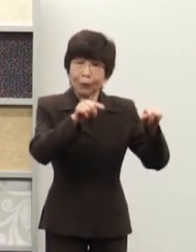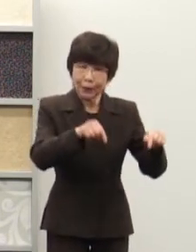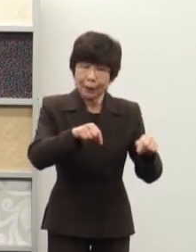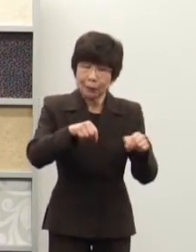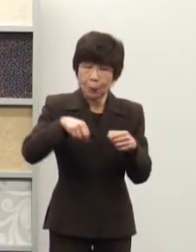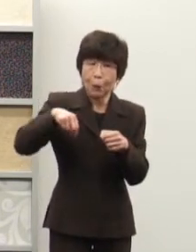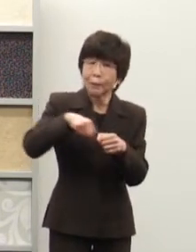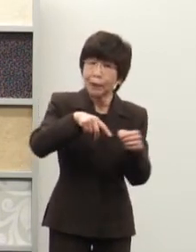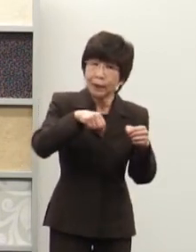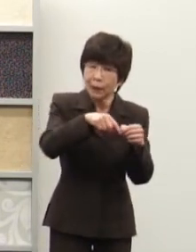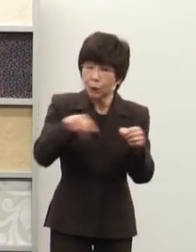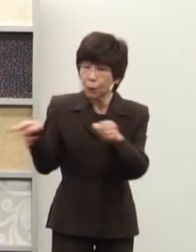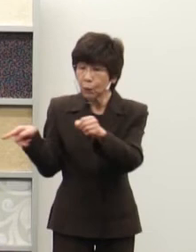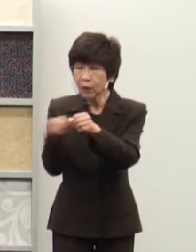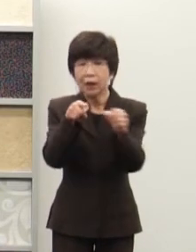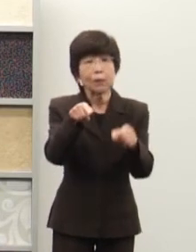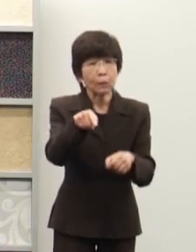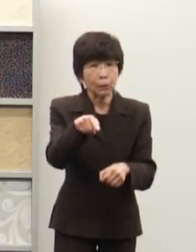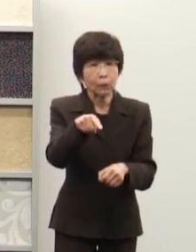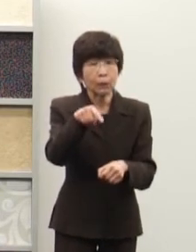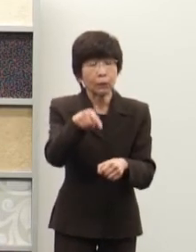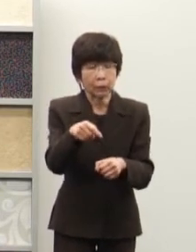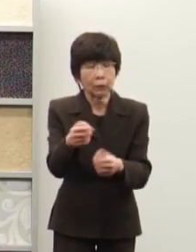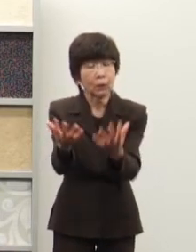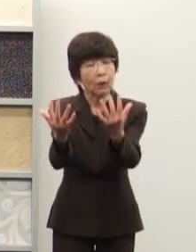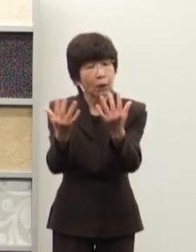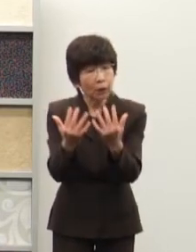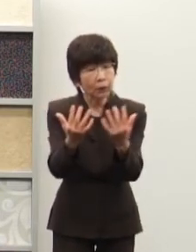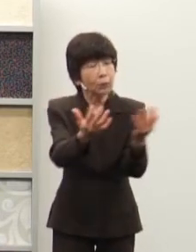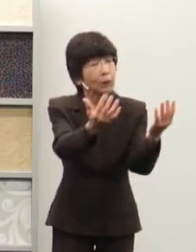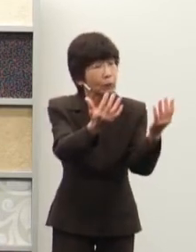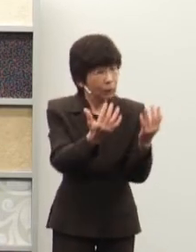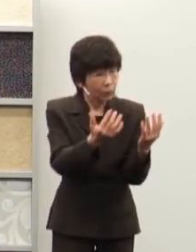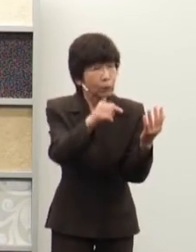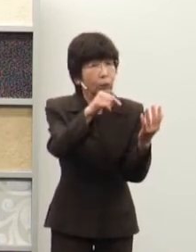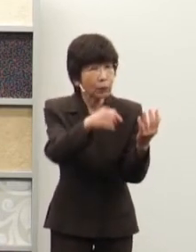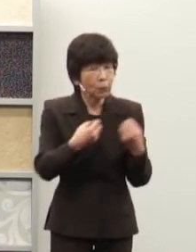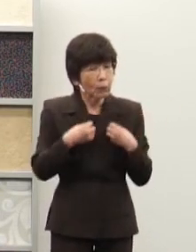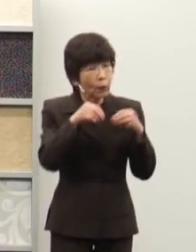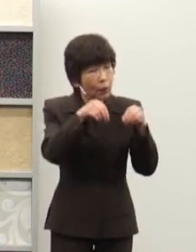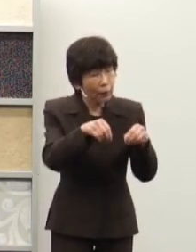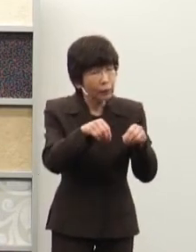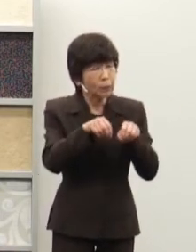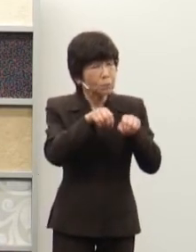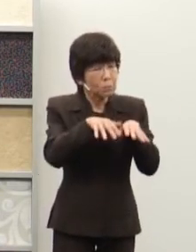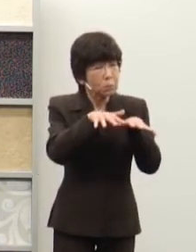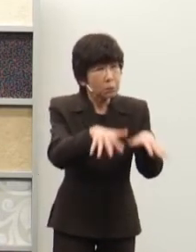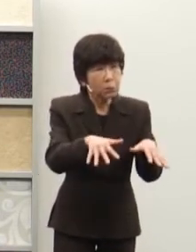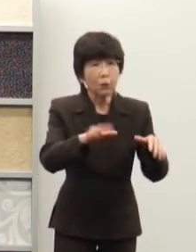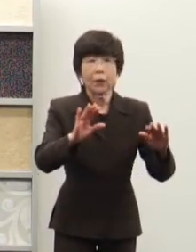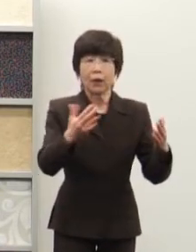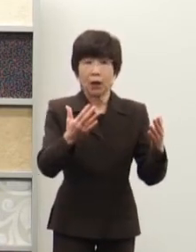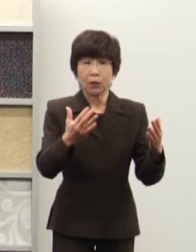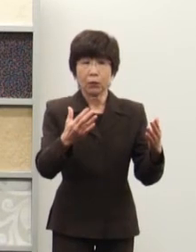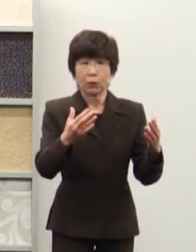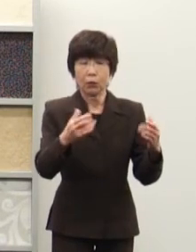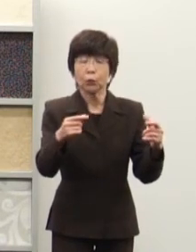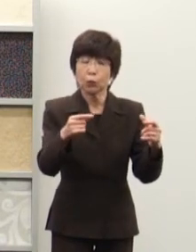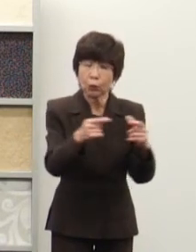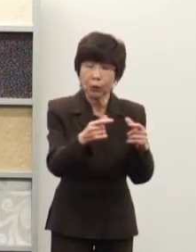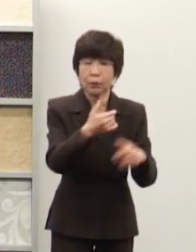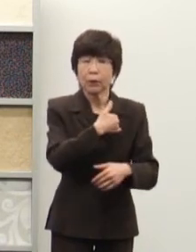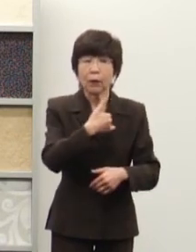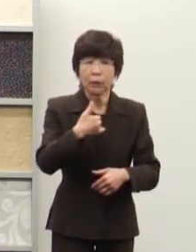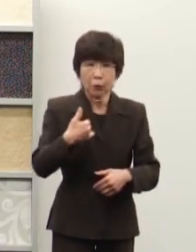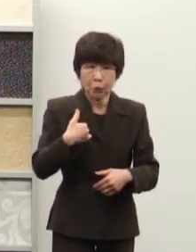と、これまでの経験より感染リスクが低いことが判明しているということでですね、感染防止対策の徹底についての見解